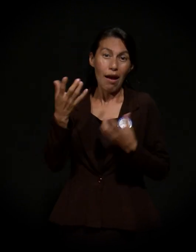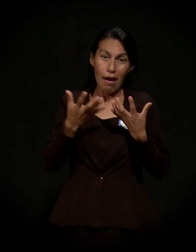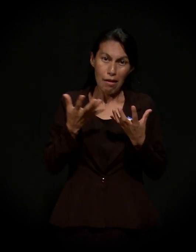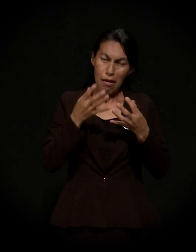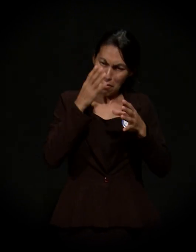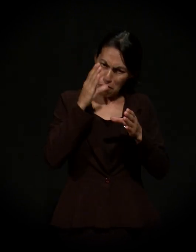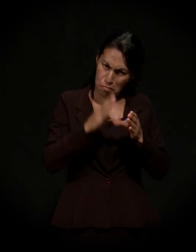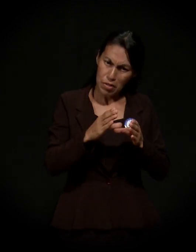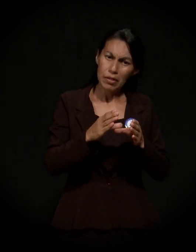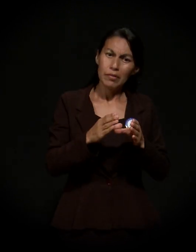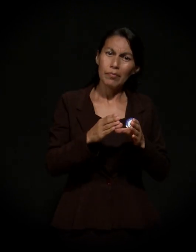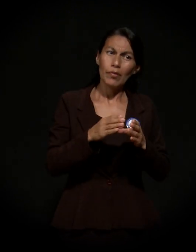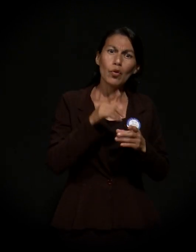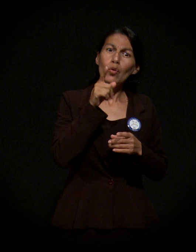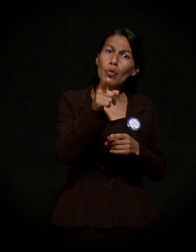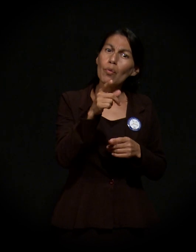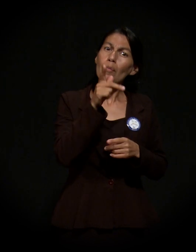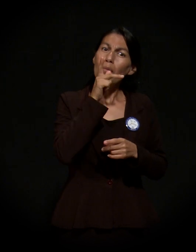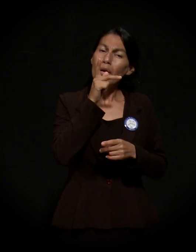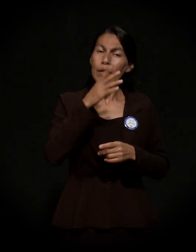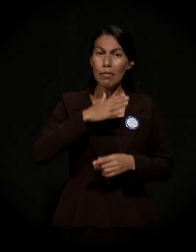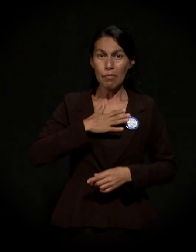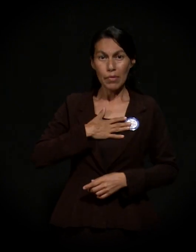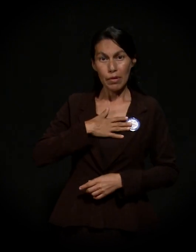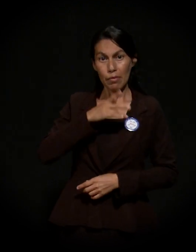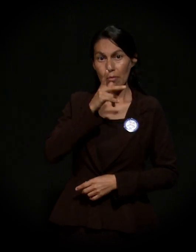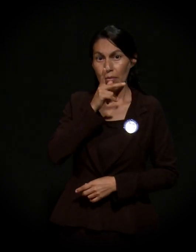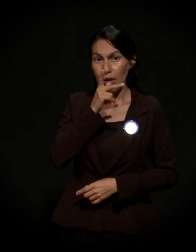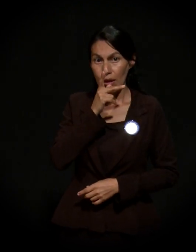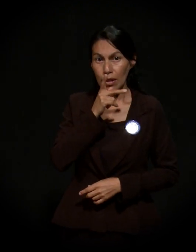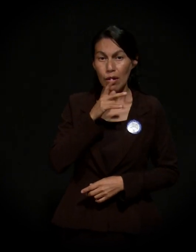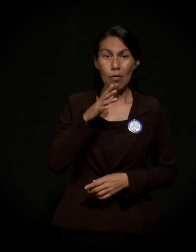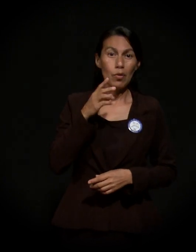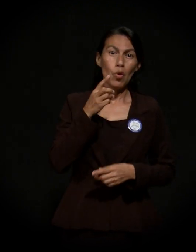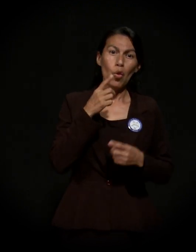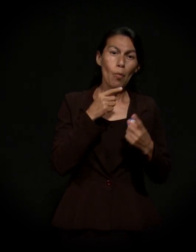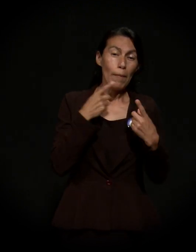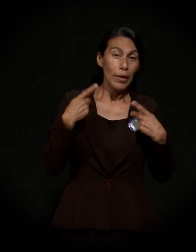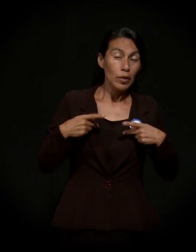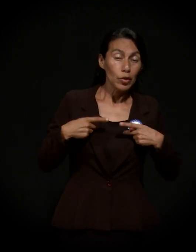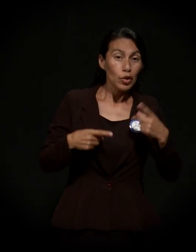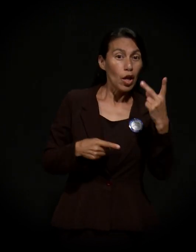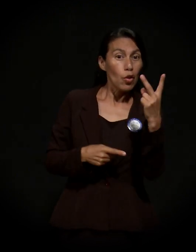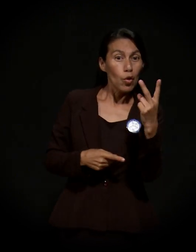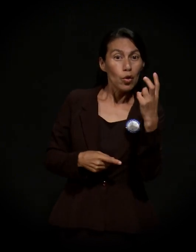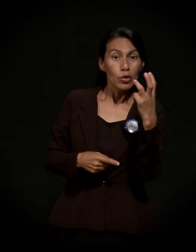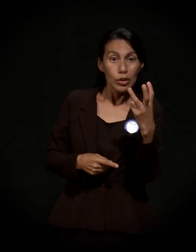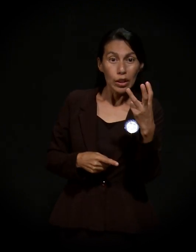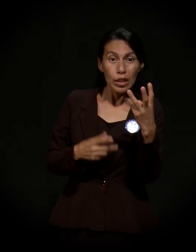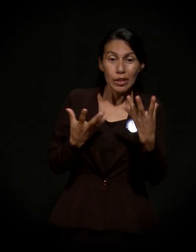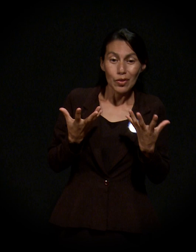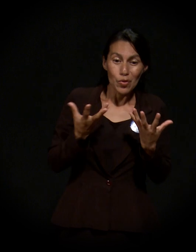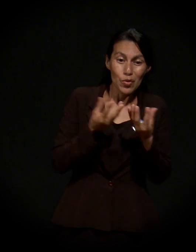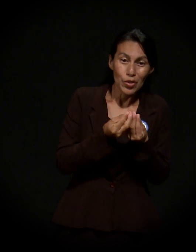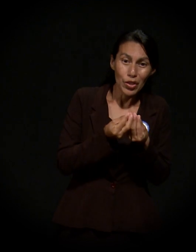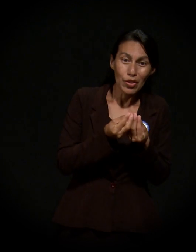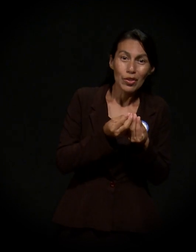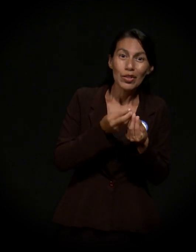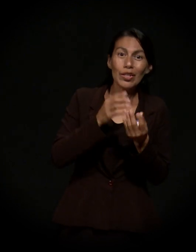o tres reunidos en el nombre de Jesús, allí está Él en medio de